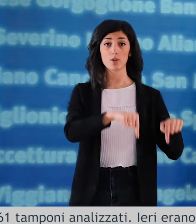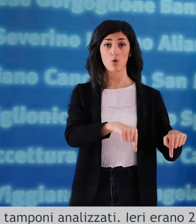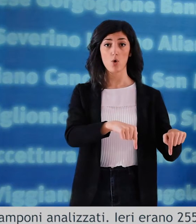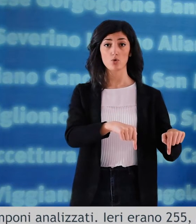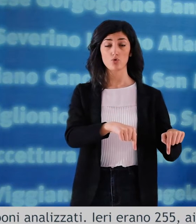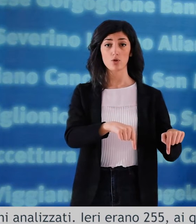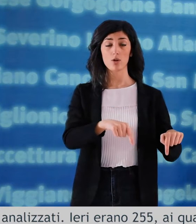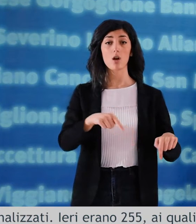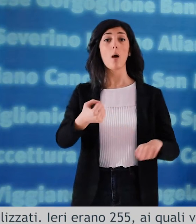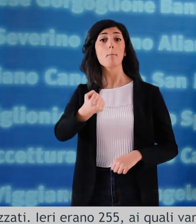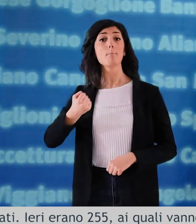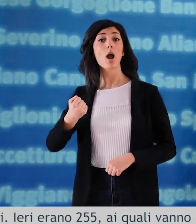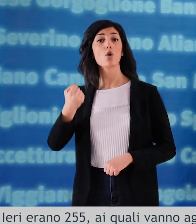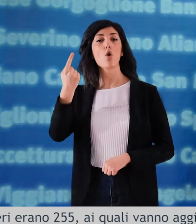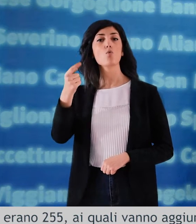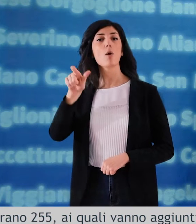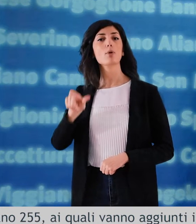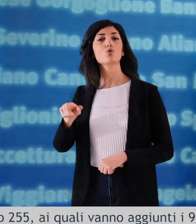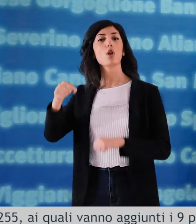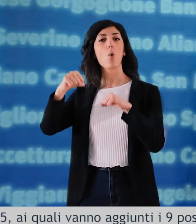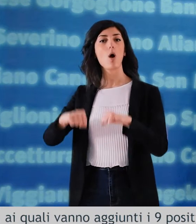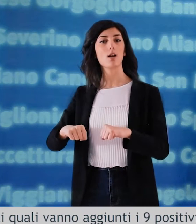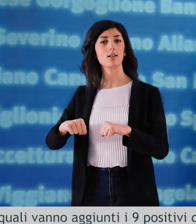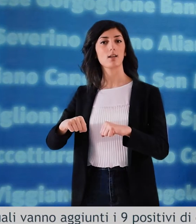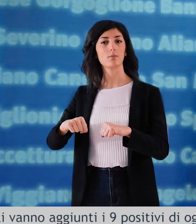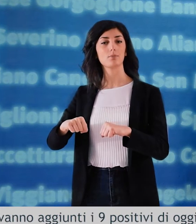oggi è sottratto un guarito